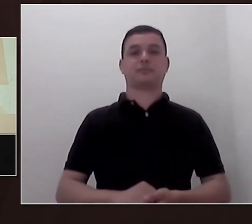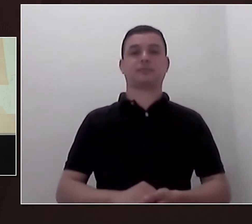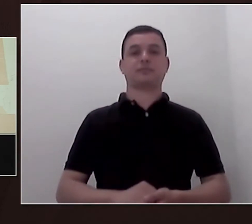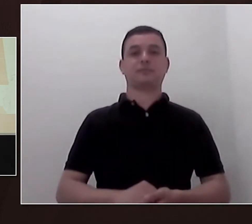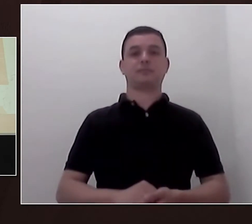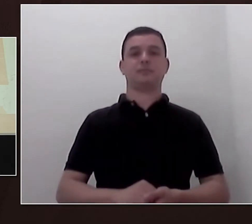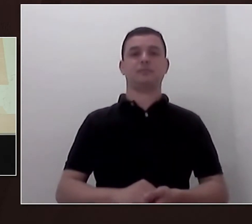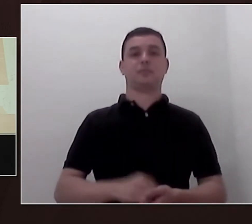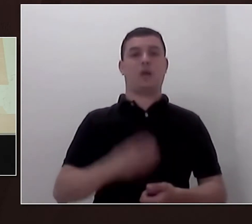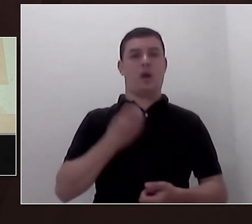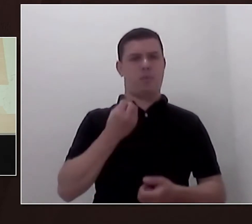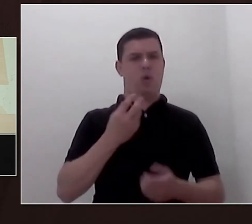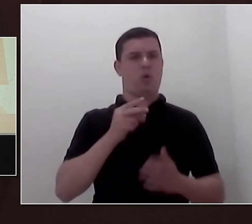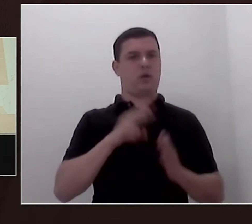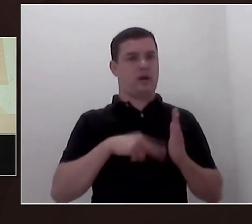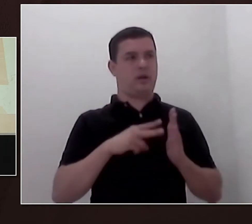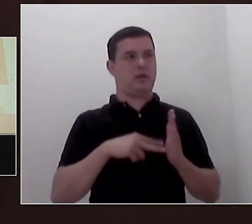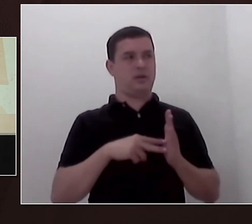ler. João